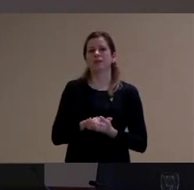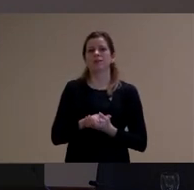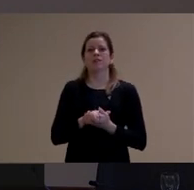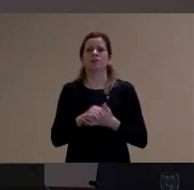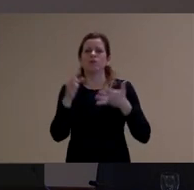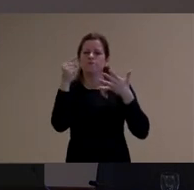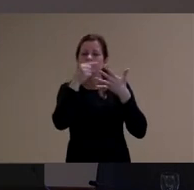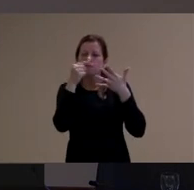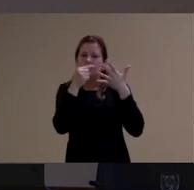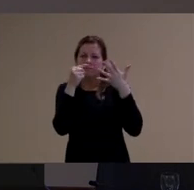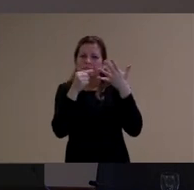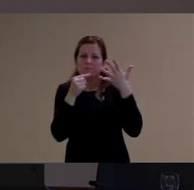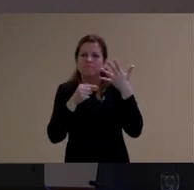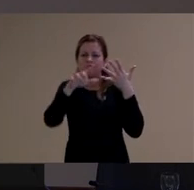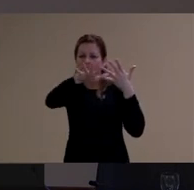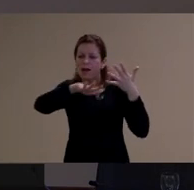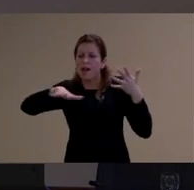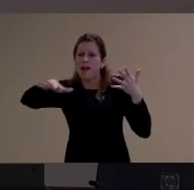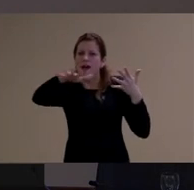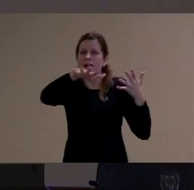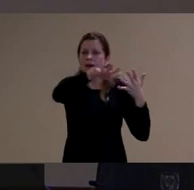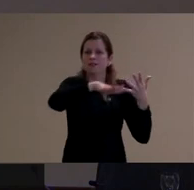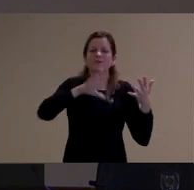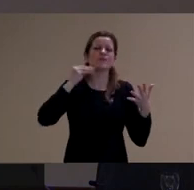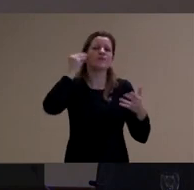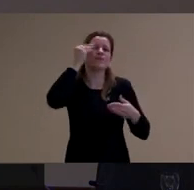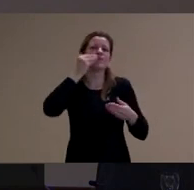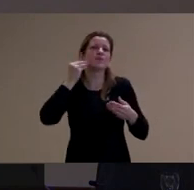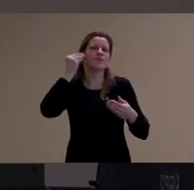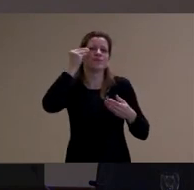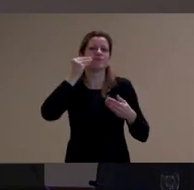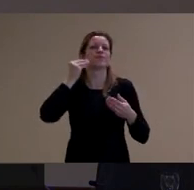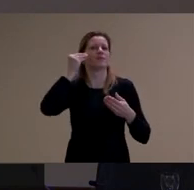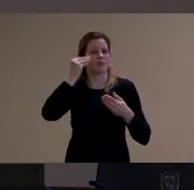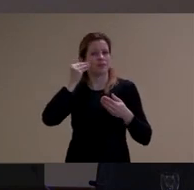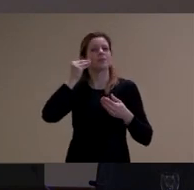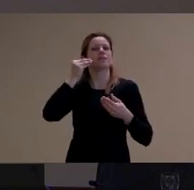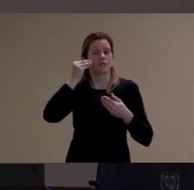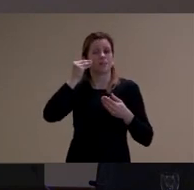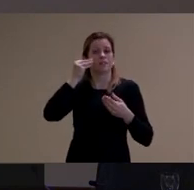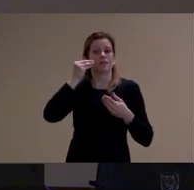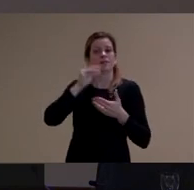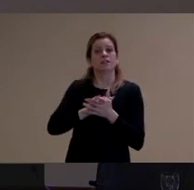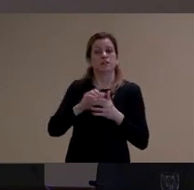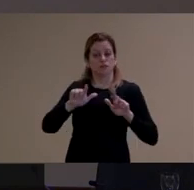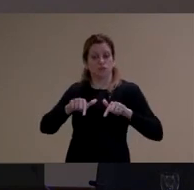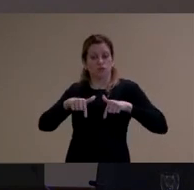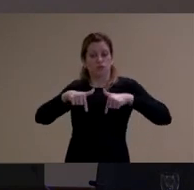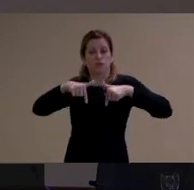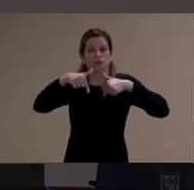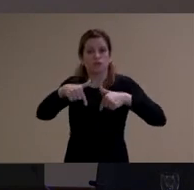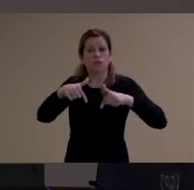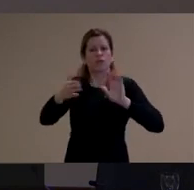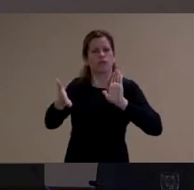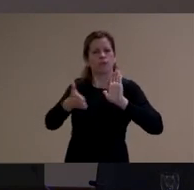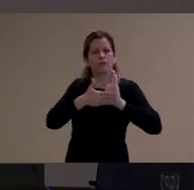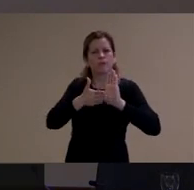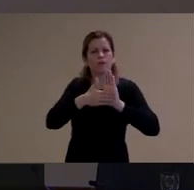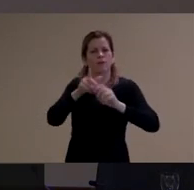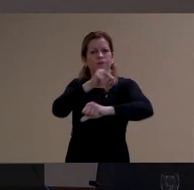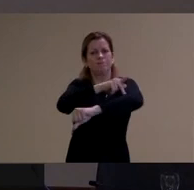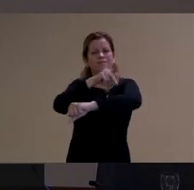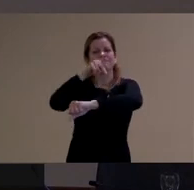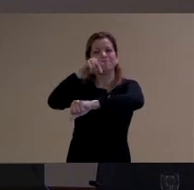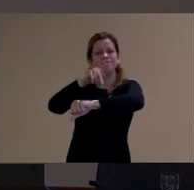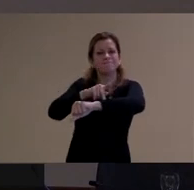campo de experiência para depois fazer um mesmo nos indicativos ações e propostas educativas pedagógicas